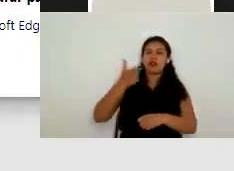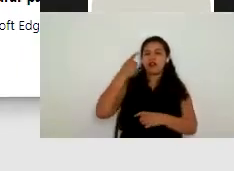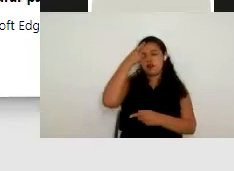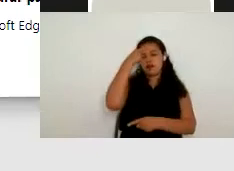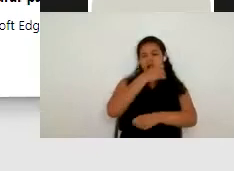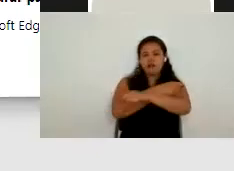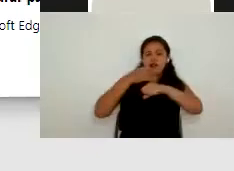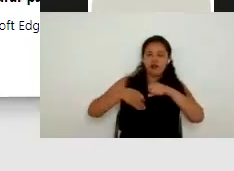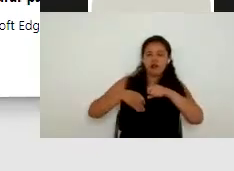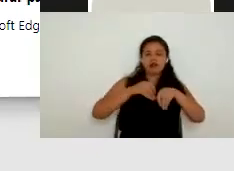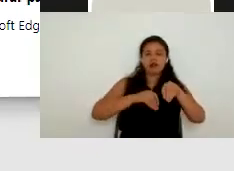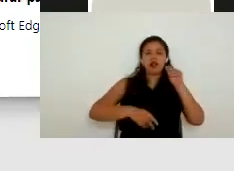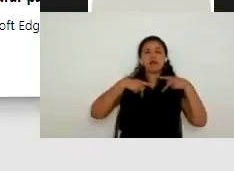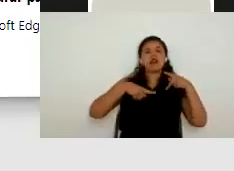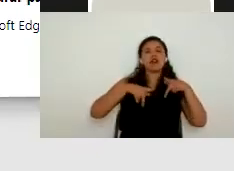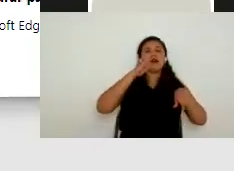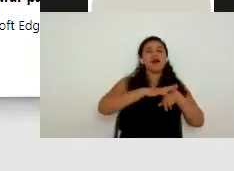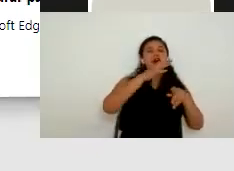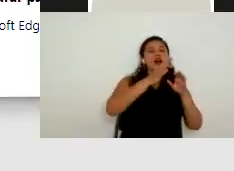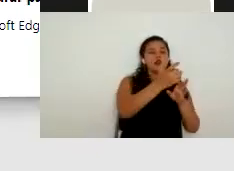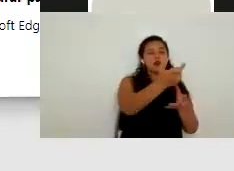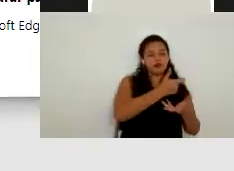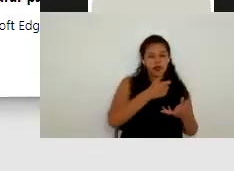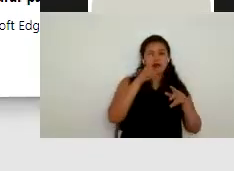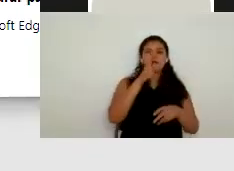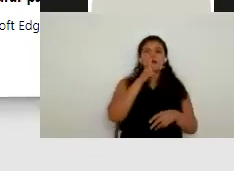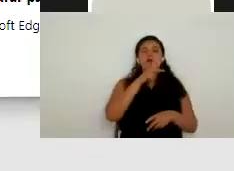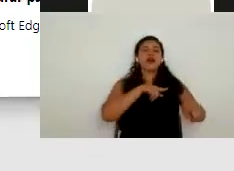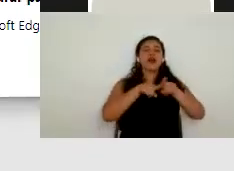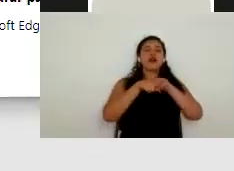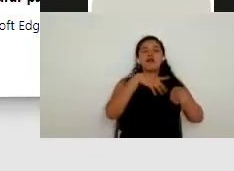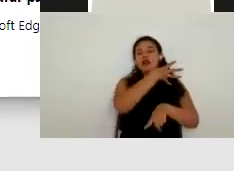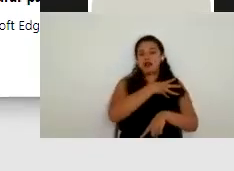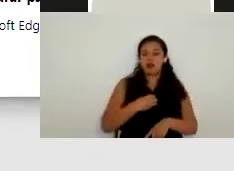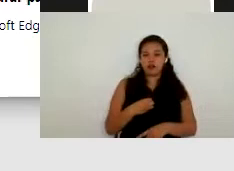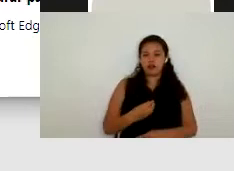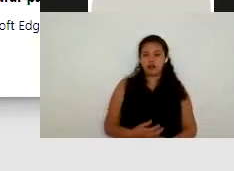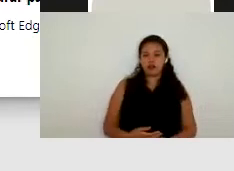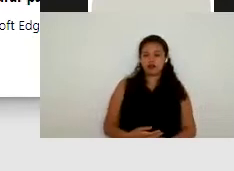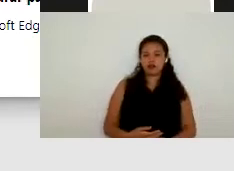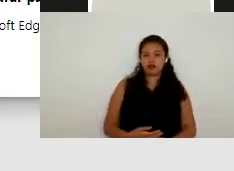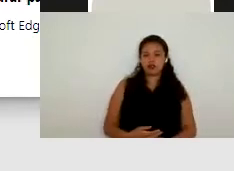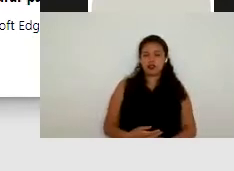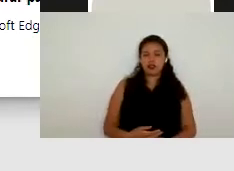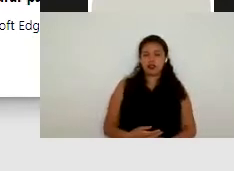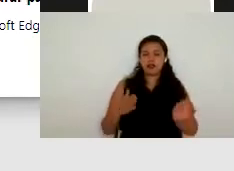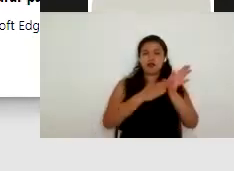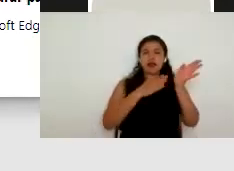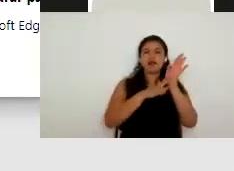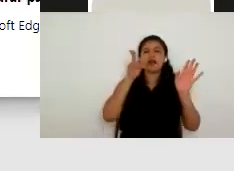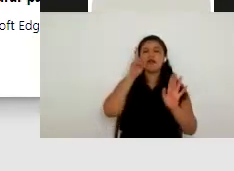del principal proveedor económico si es el papá el hermano el hijo y si pues entono documentos probatorios